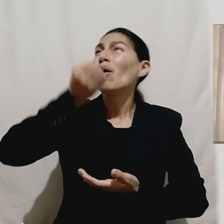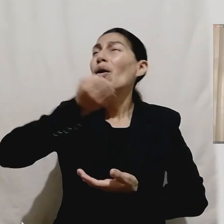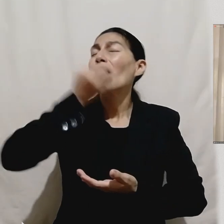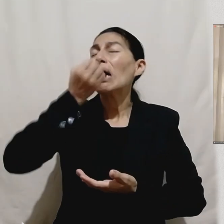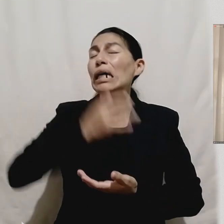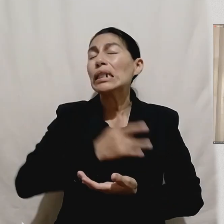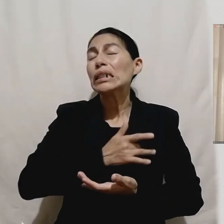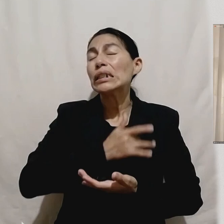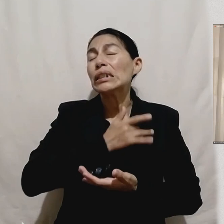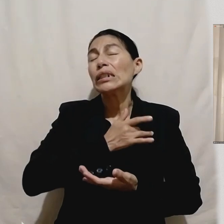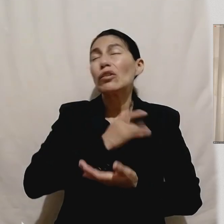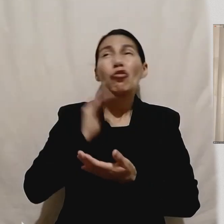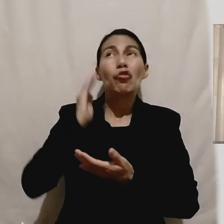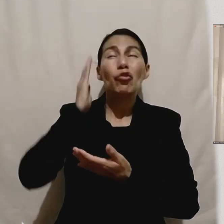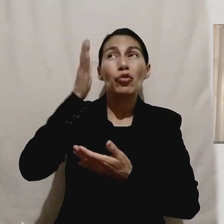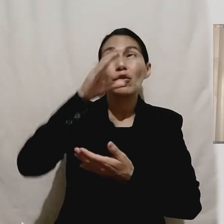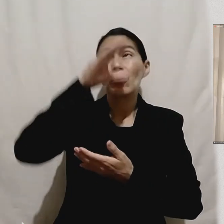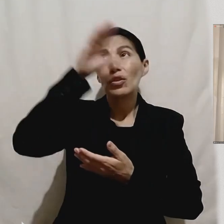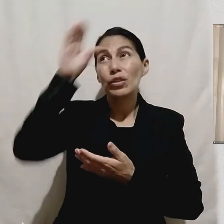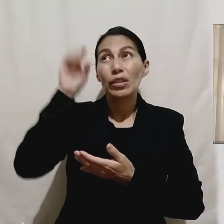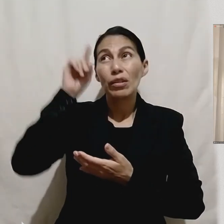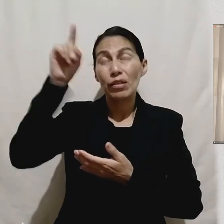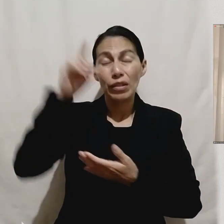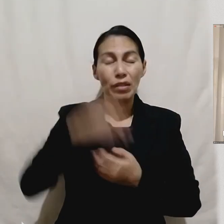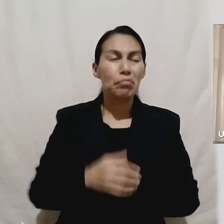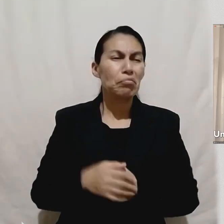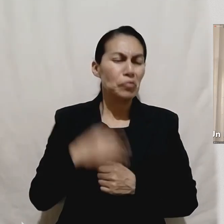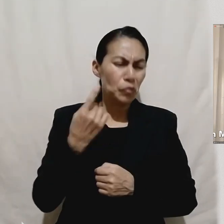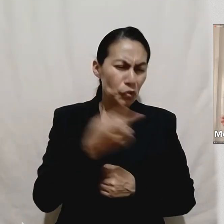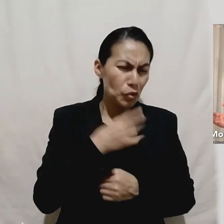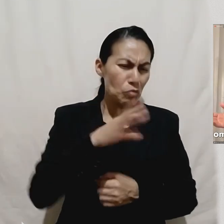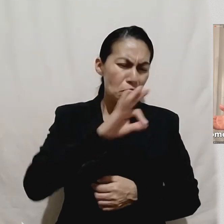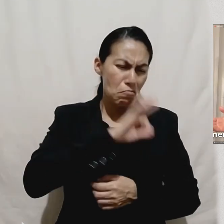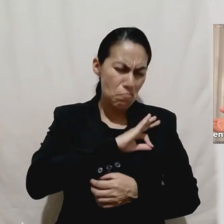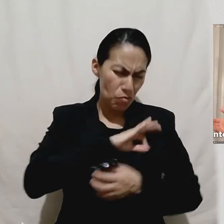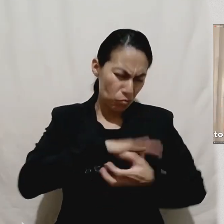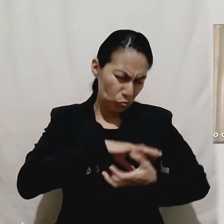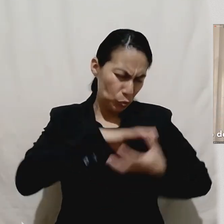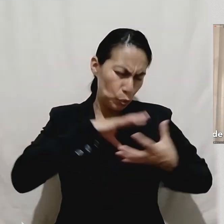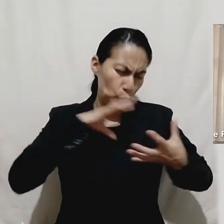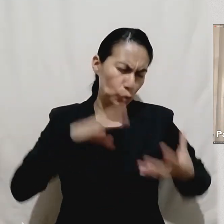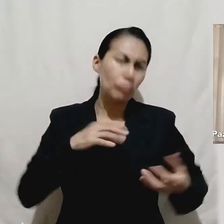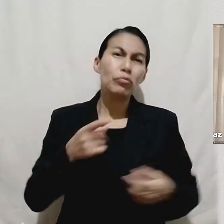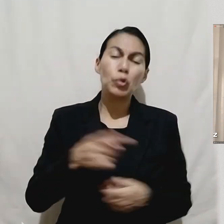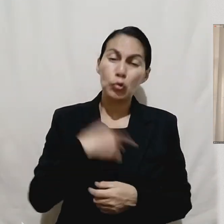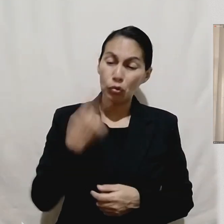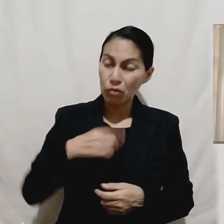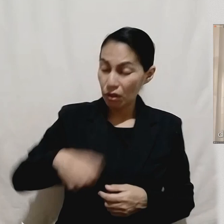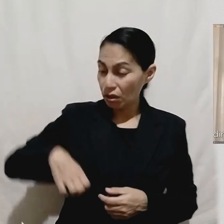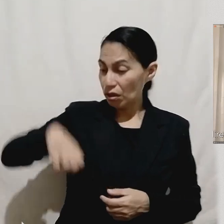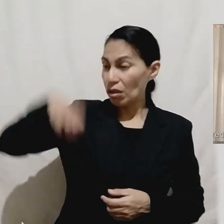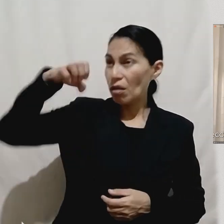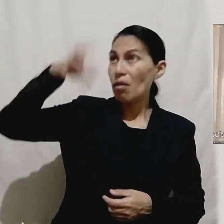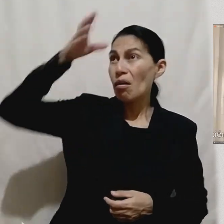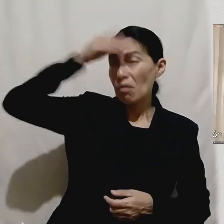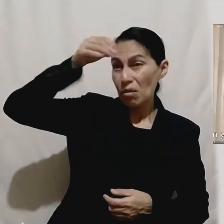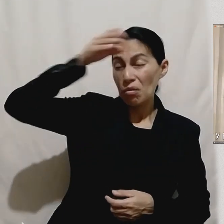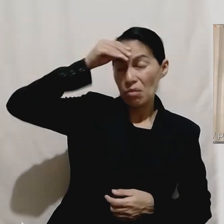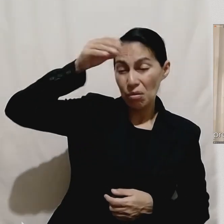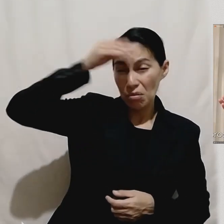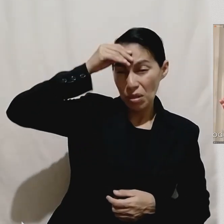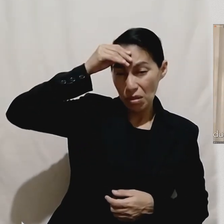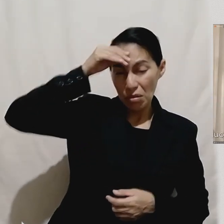de la oración constante así crecemos y así damos ejemplos los padres a los hijos y los hijos